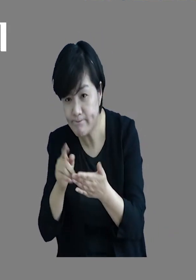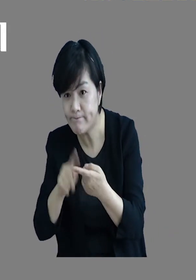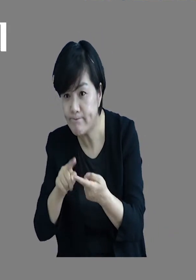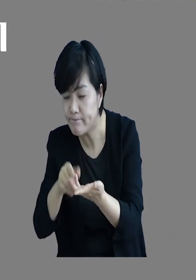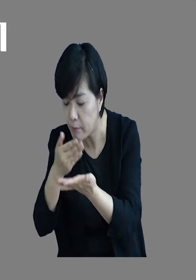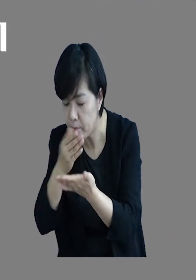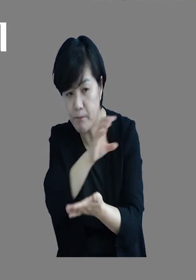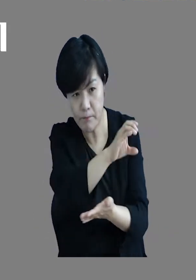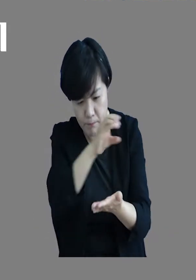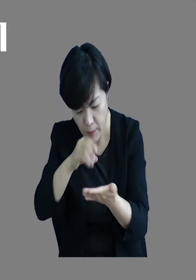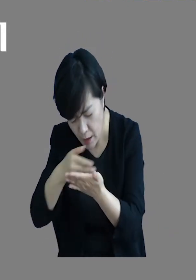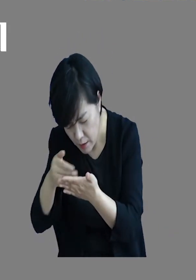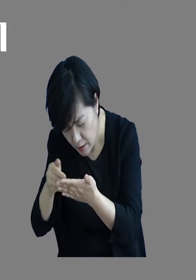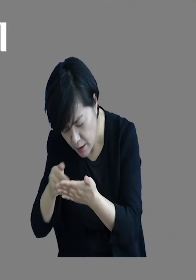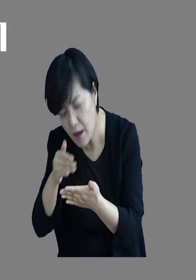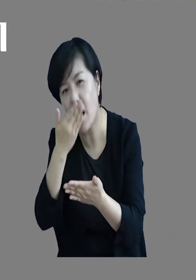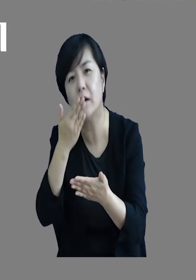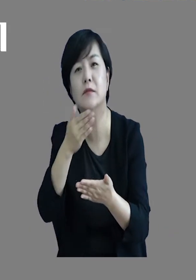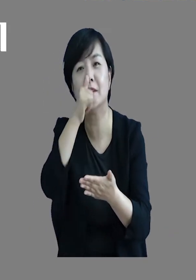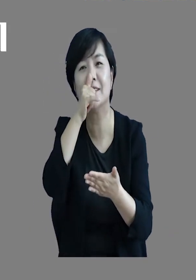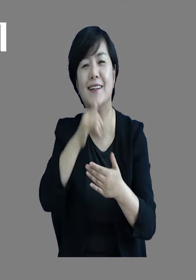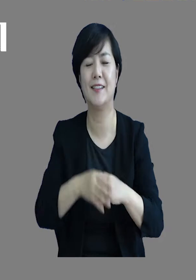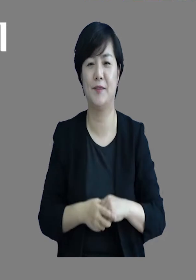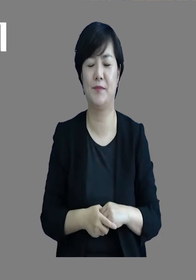수가 있었대요. 그래서 그림을 했다고. 네.